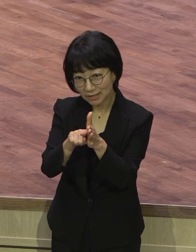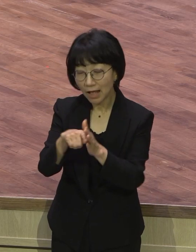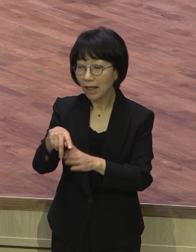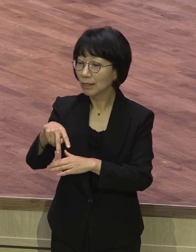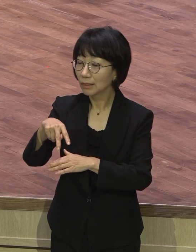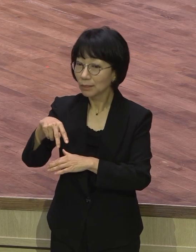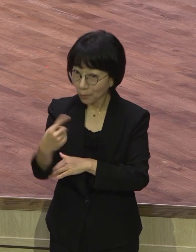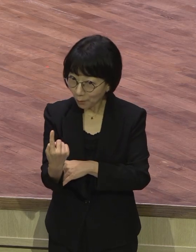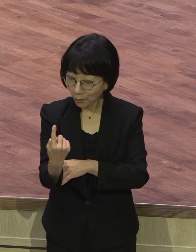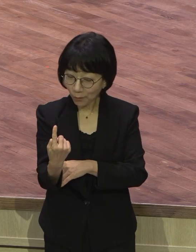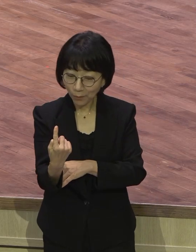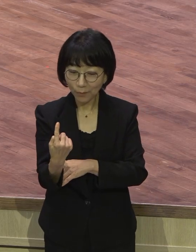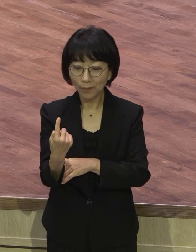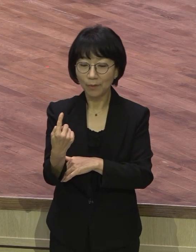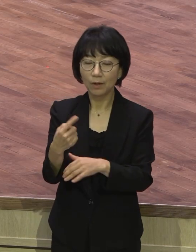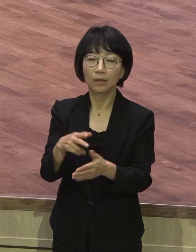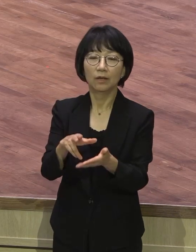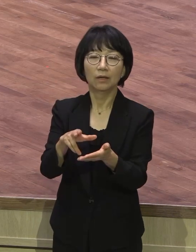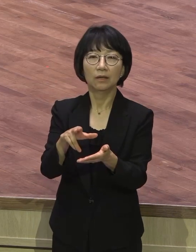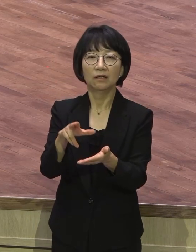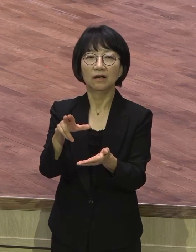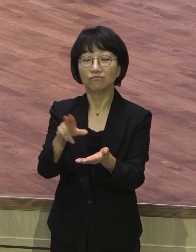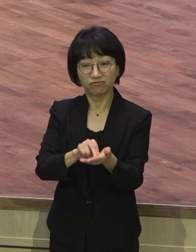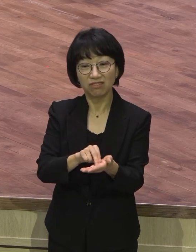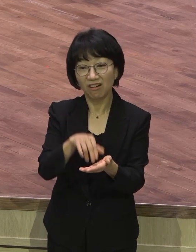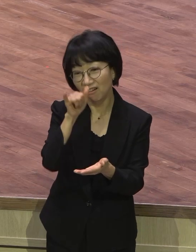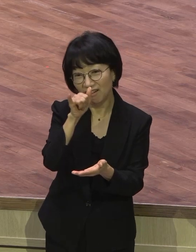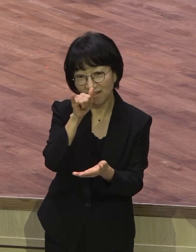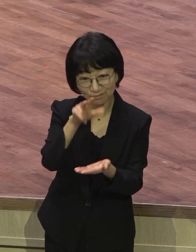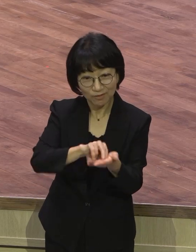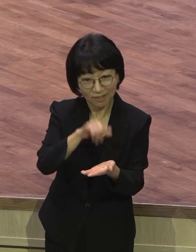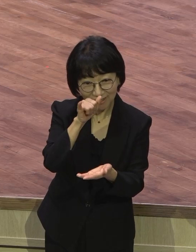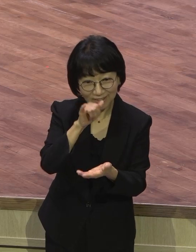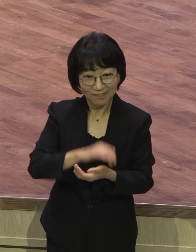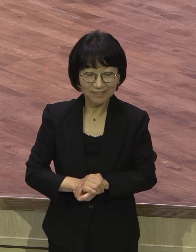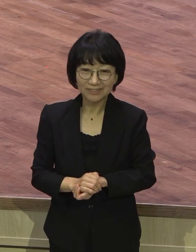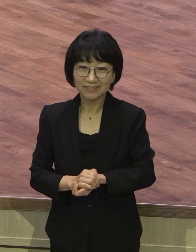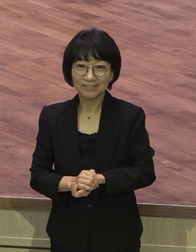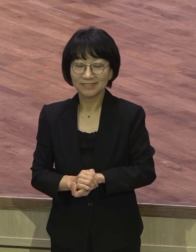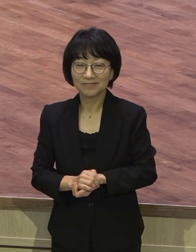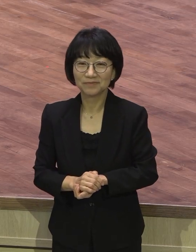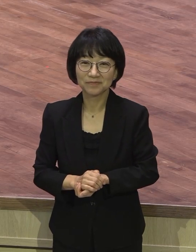예수 믿으면 평탄하게 돼야 되는데 실생활은 그렇지 않는 경우가 많아요.